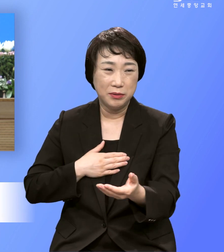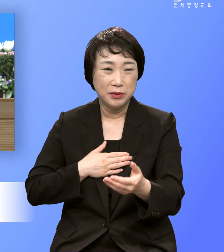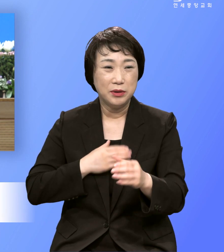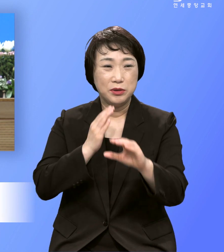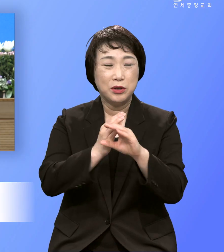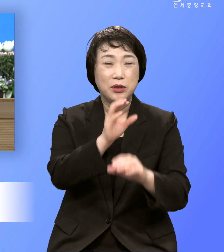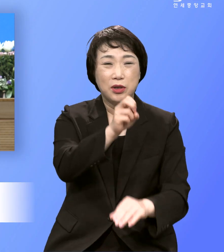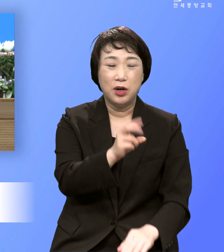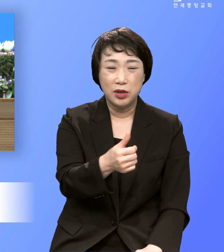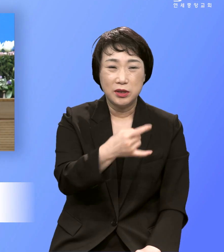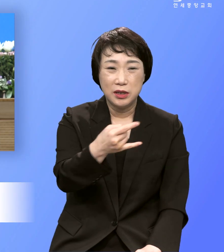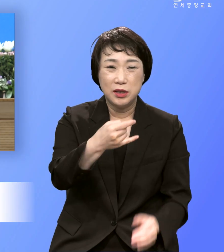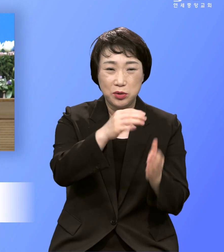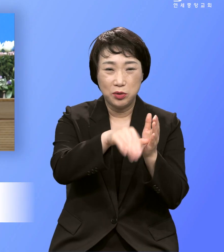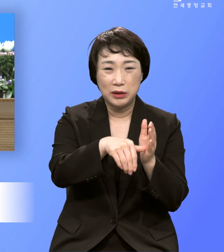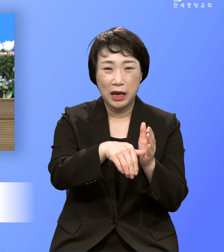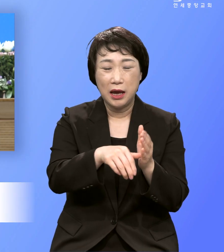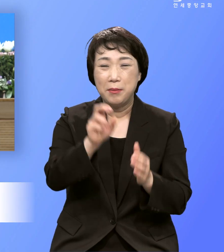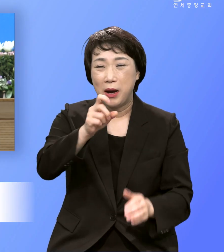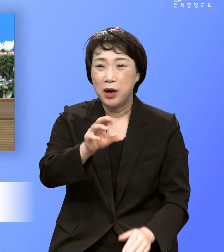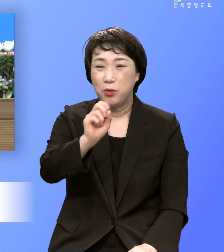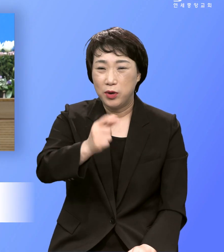교인들, 망원동 교인들,